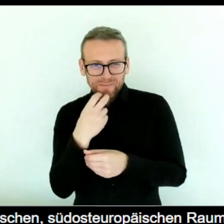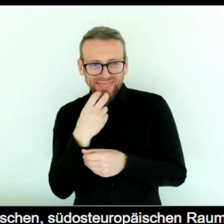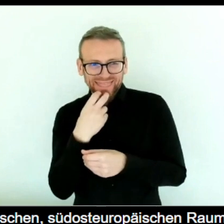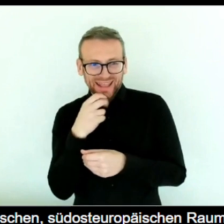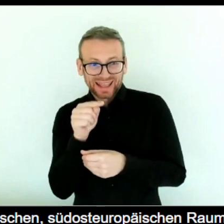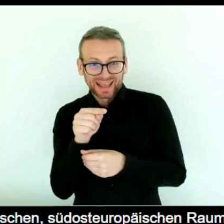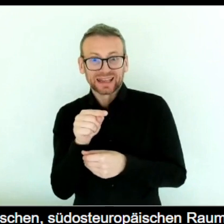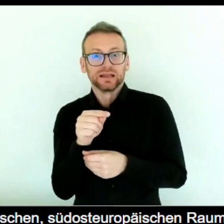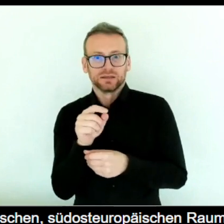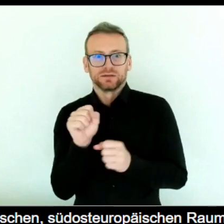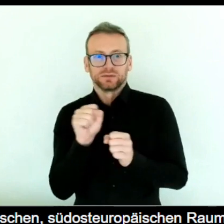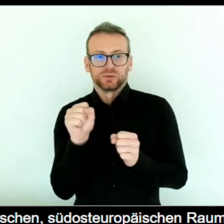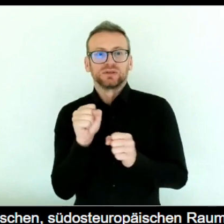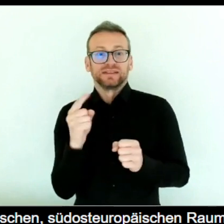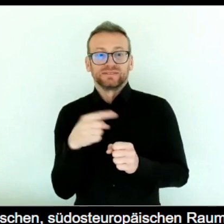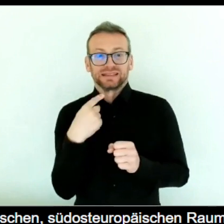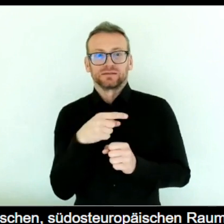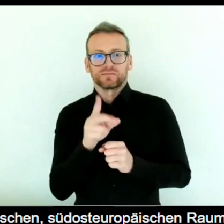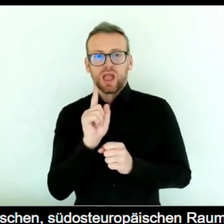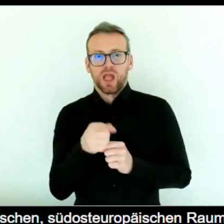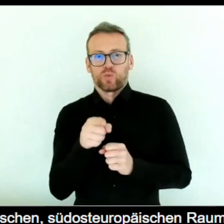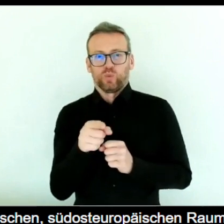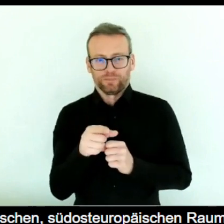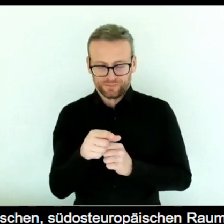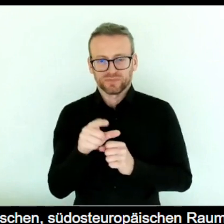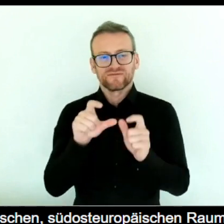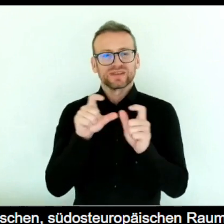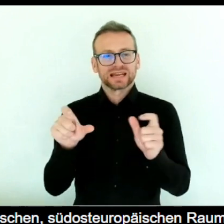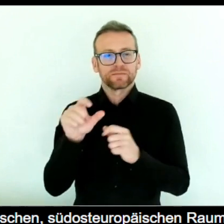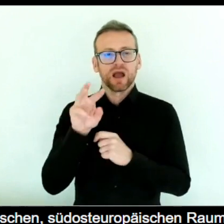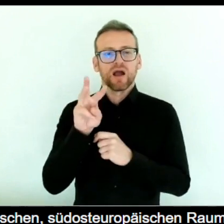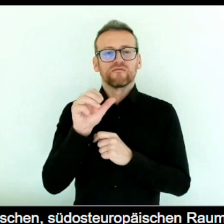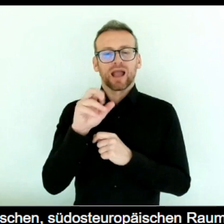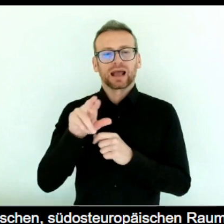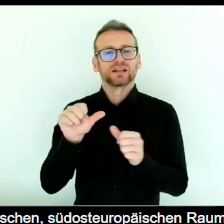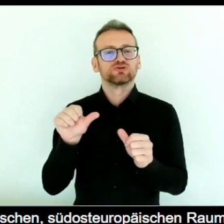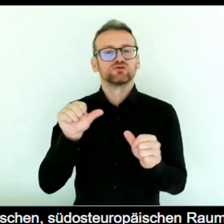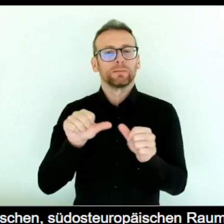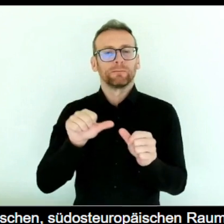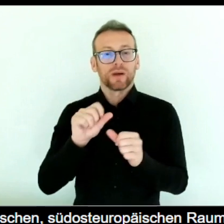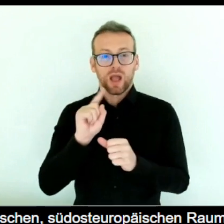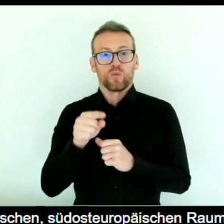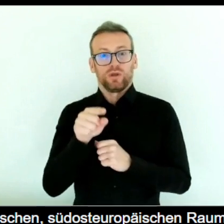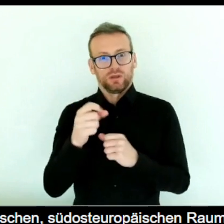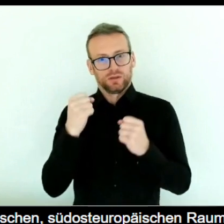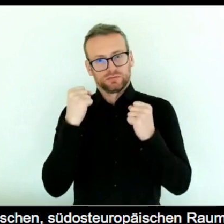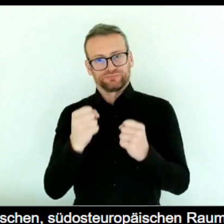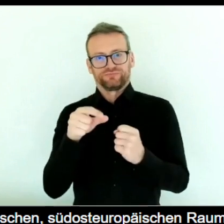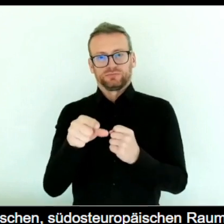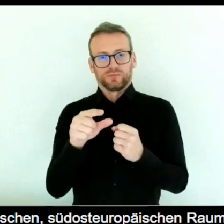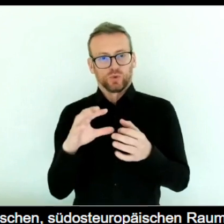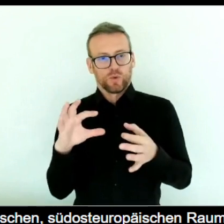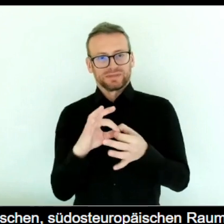Brennstoffzellensysteme im Bereich Batterie, SGL Carbon in Meitingen für die